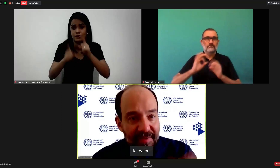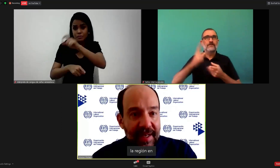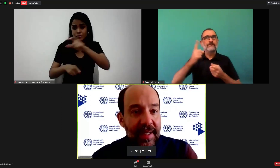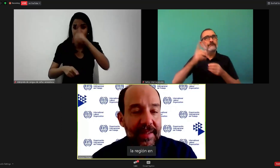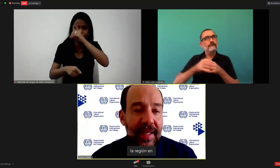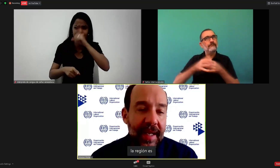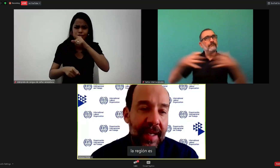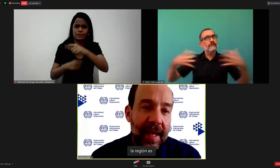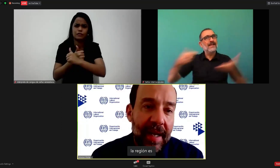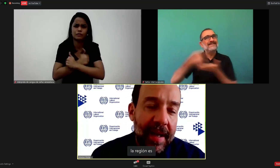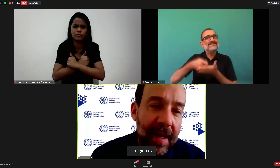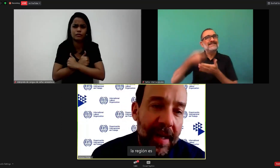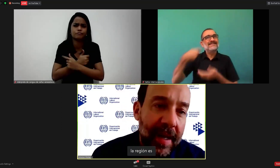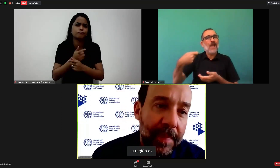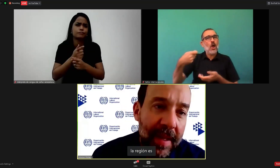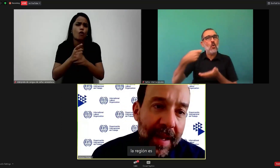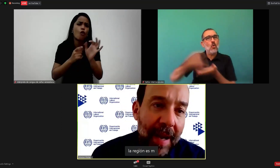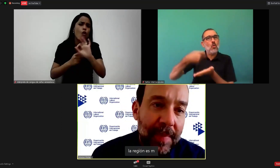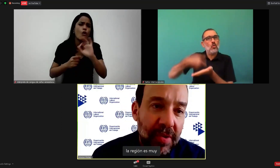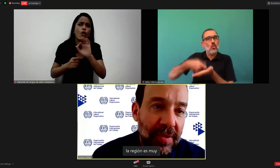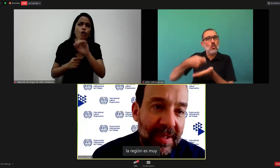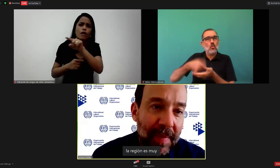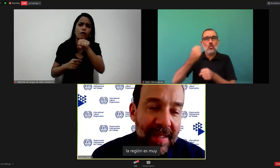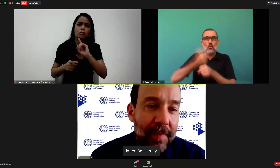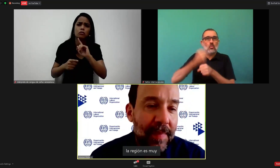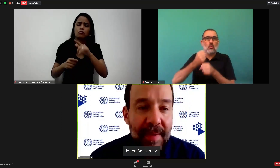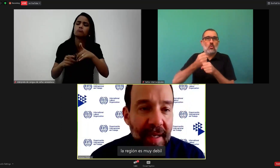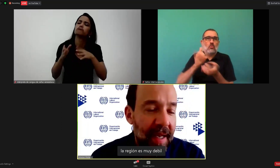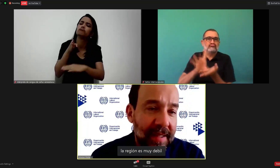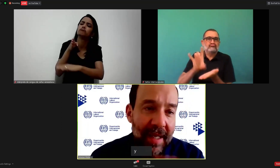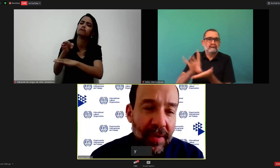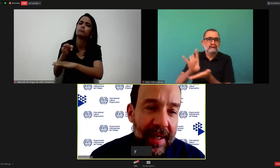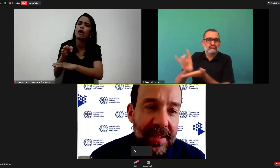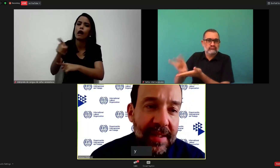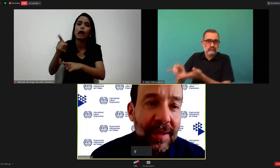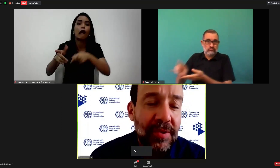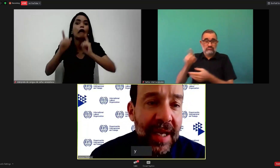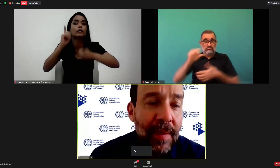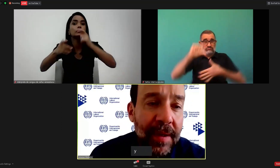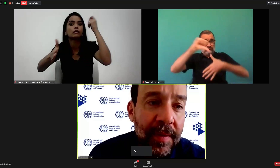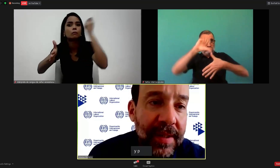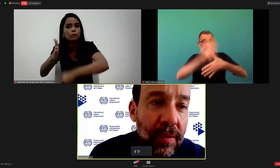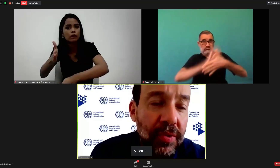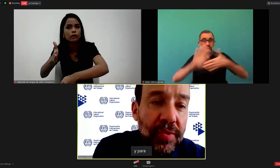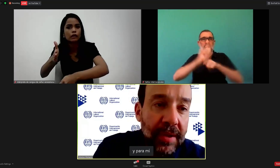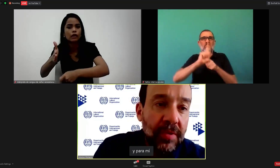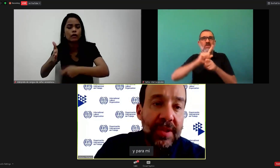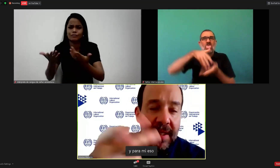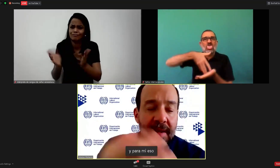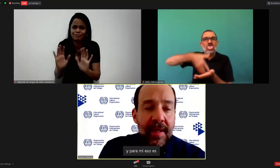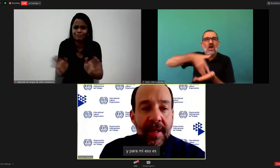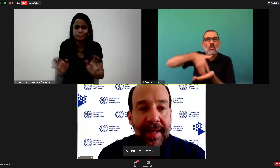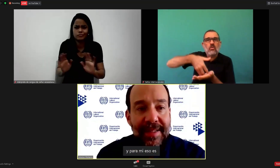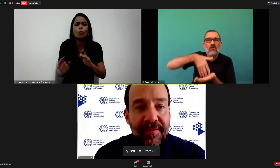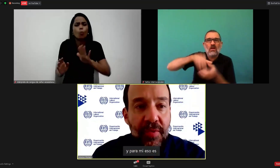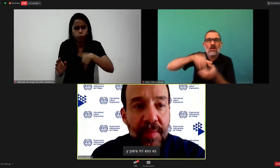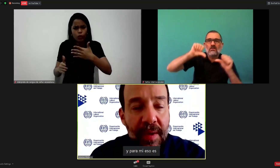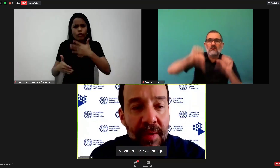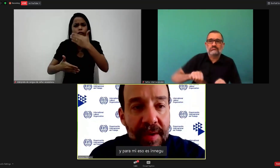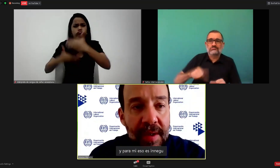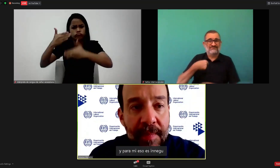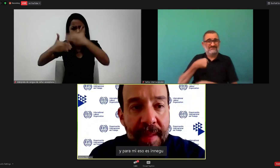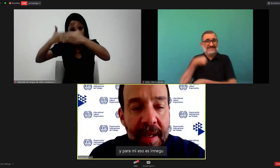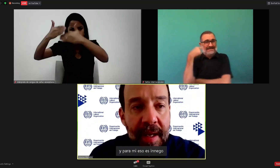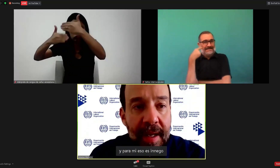provisiones específicas a personas con discapacidad, para mí es algo que es innegociable, ¿no? O sea, construyéndose este